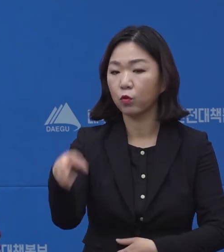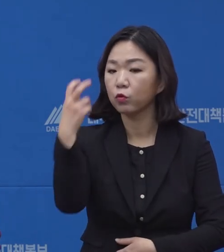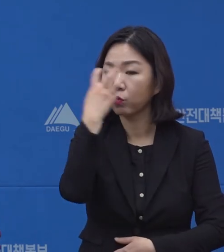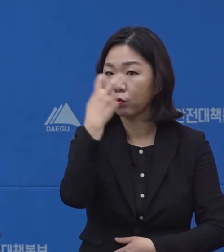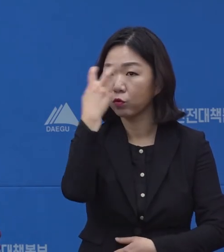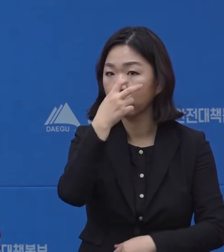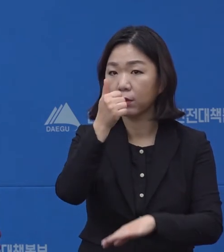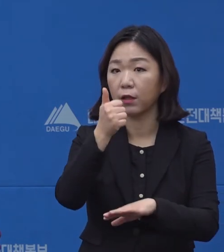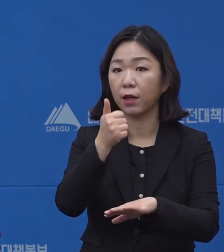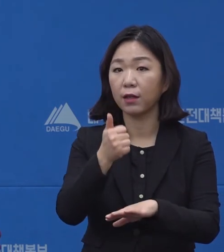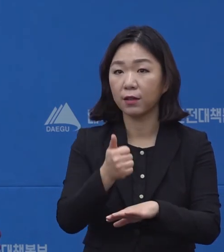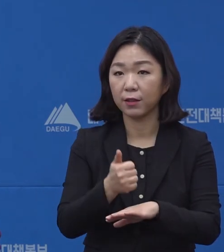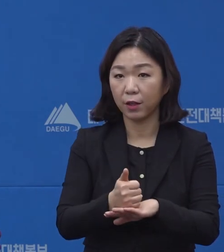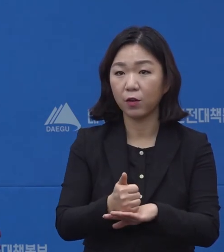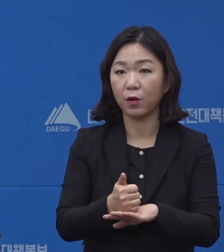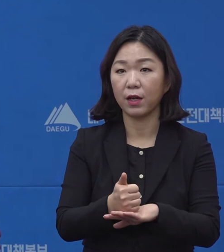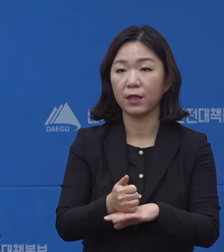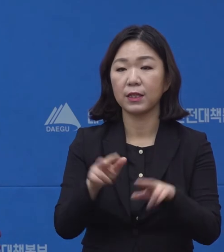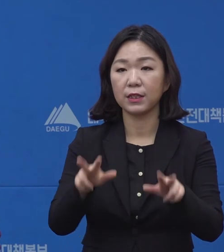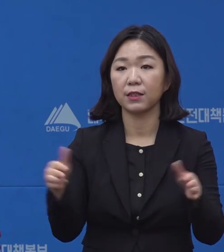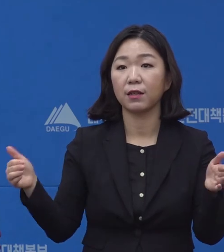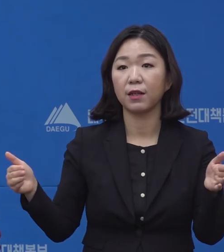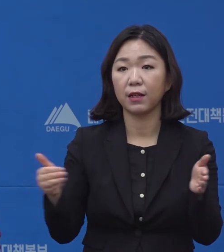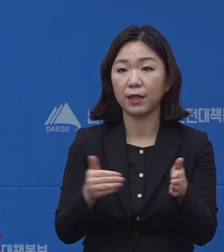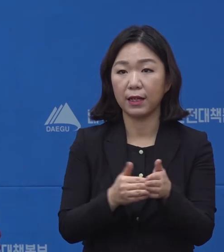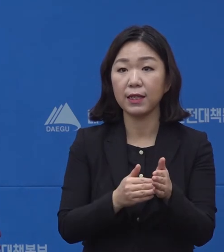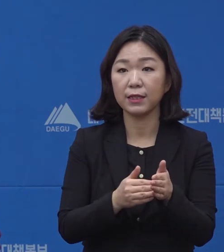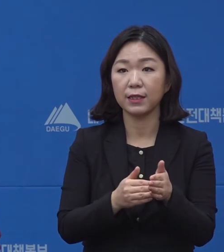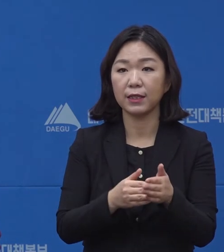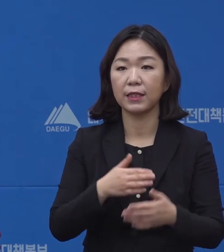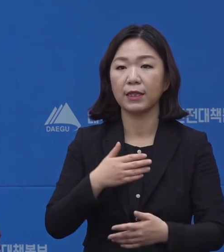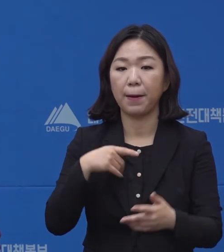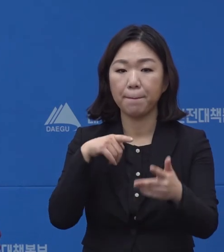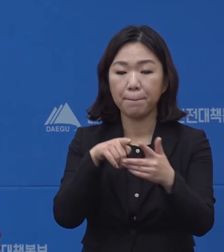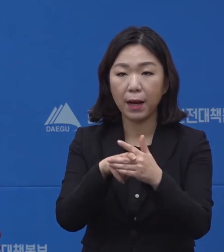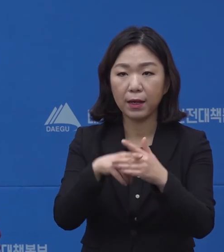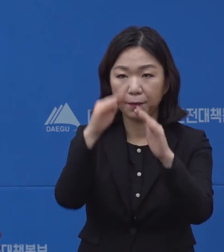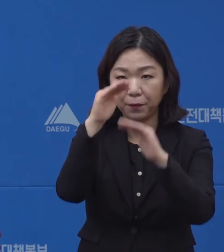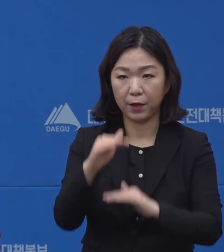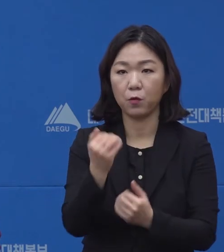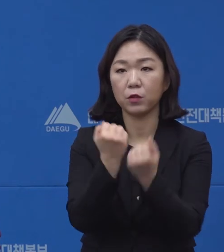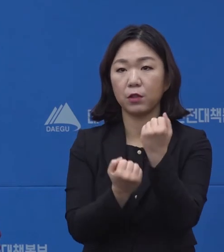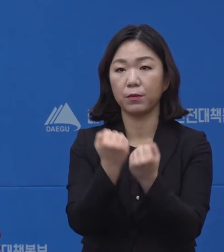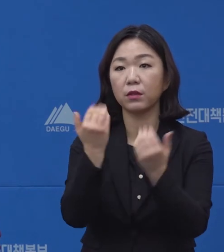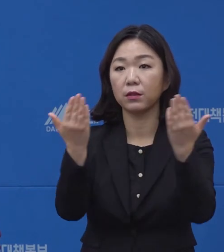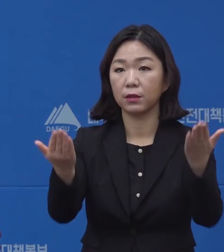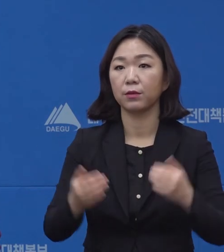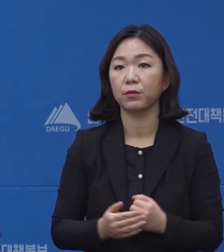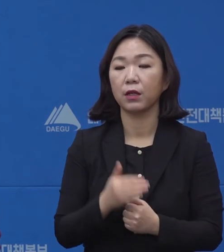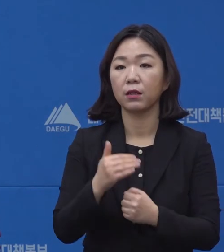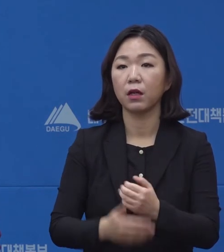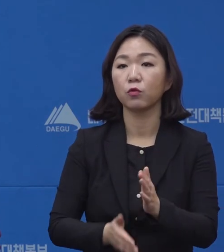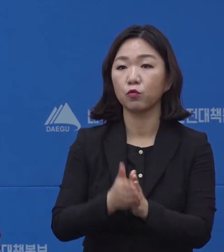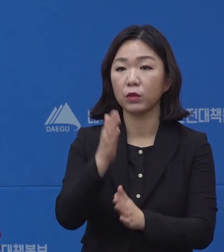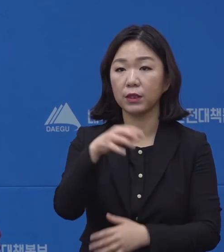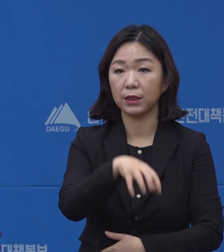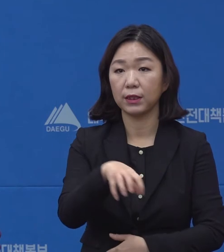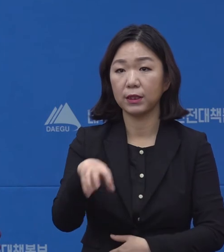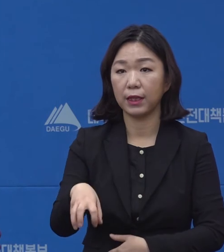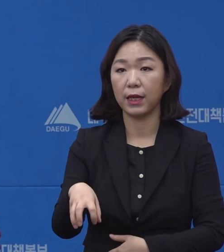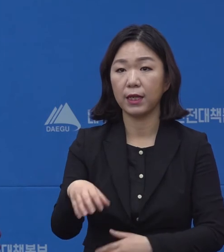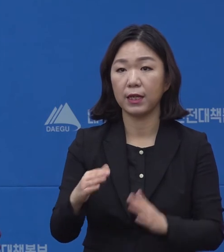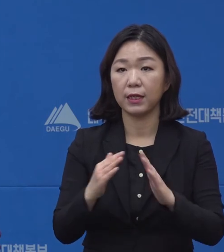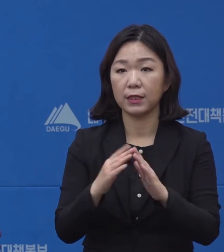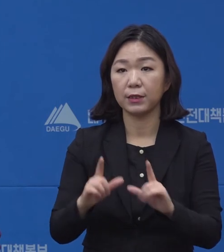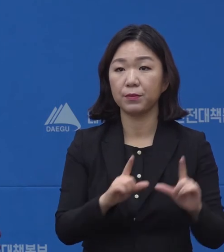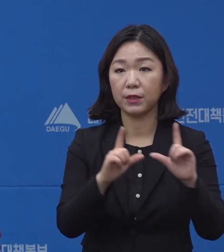전수조사한 1차 결과 현재까지 파악된 사항에 대해서 말씀드리겠습니다. 대구시에 있는 주거시설